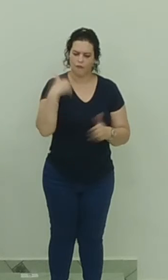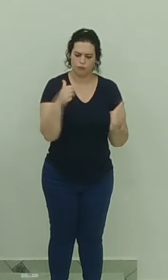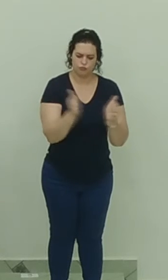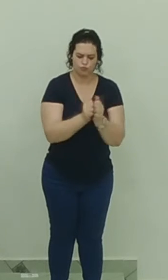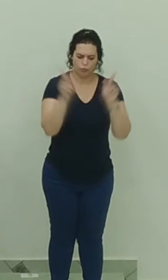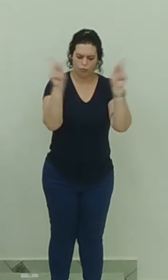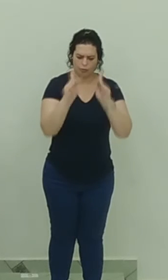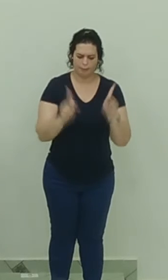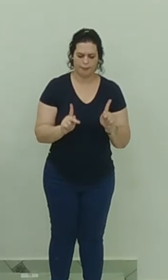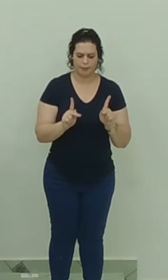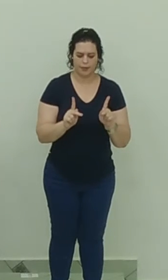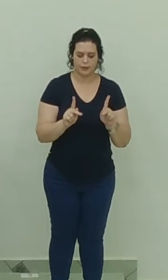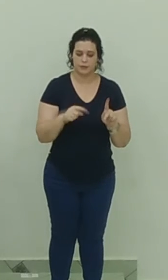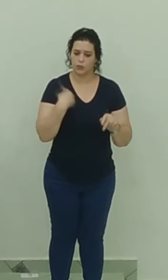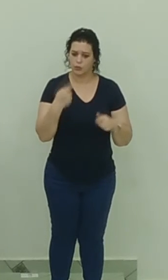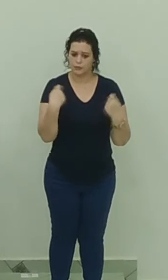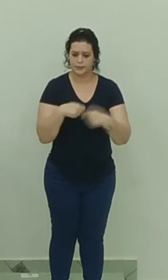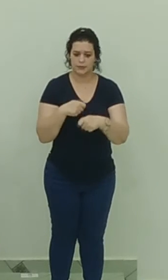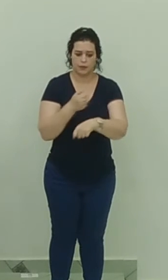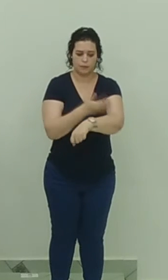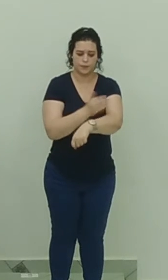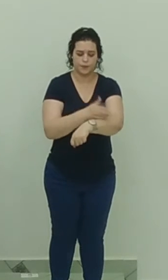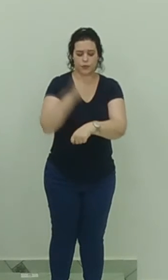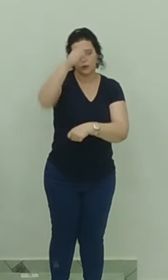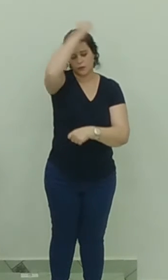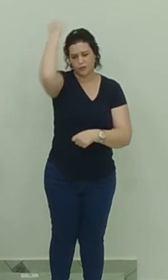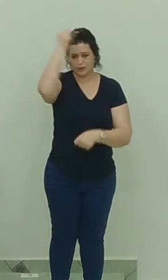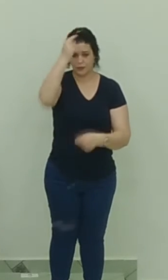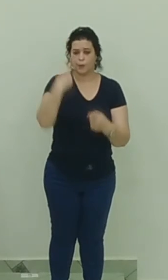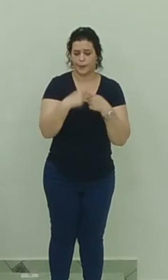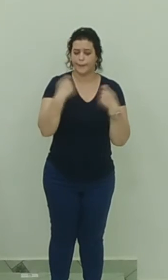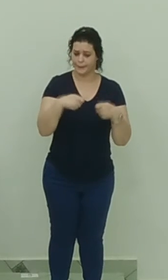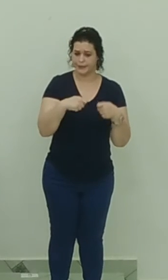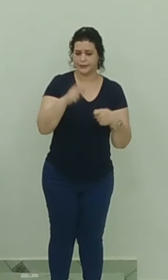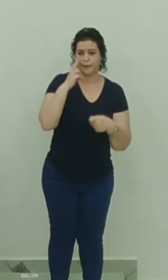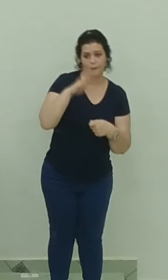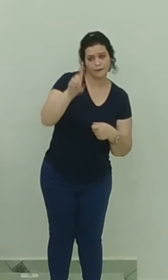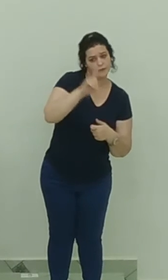santificação, sem a qual ninguém verá o Senhor. Verso 15.